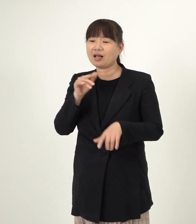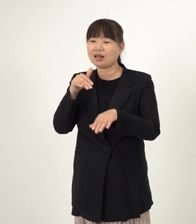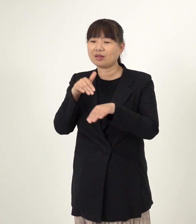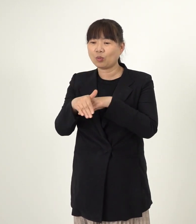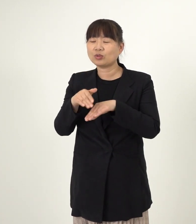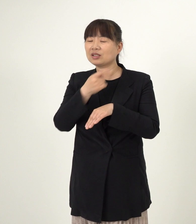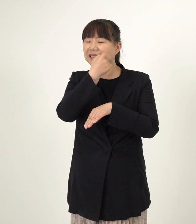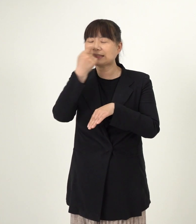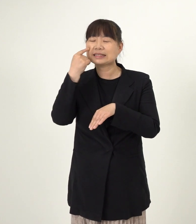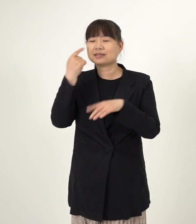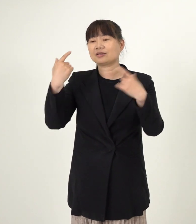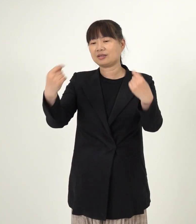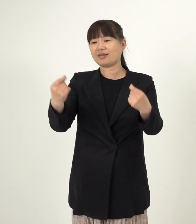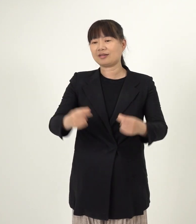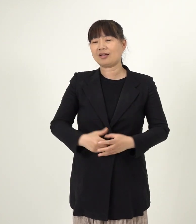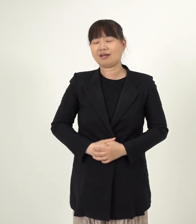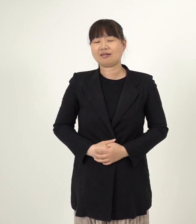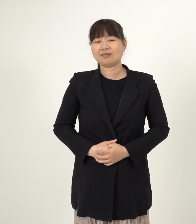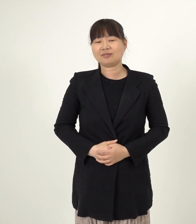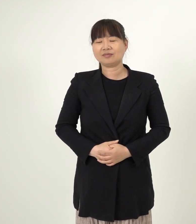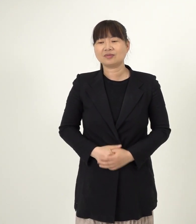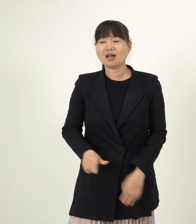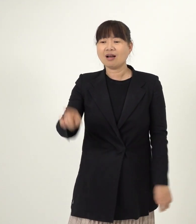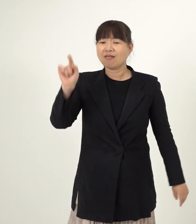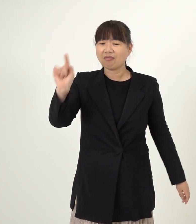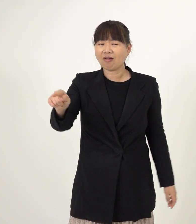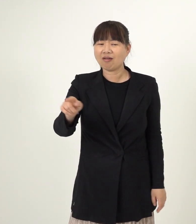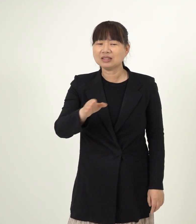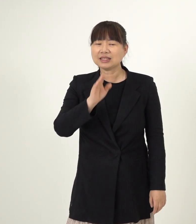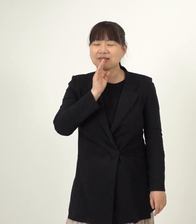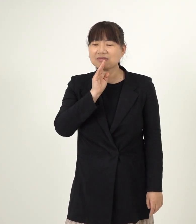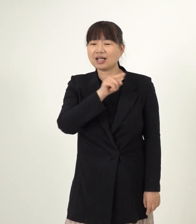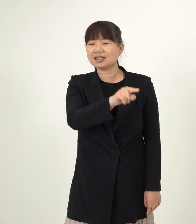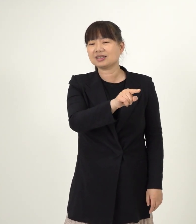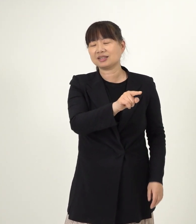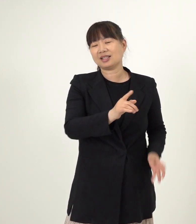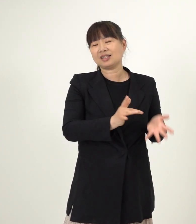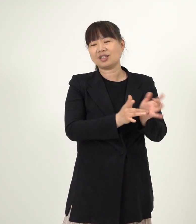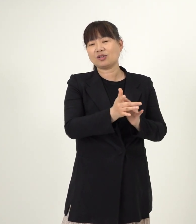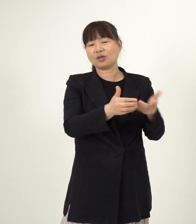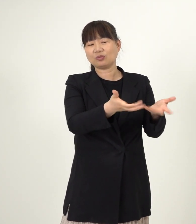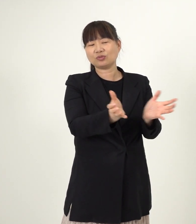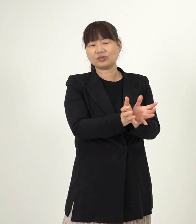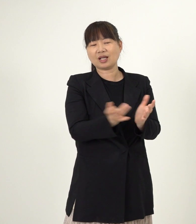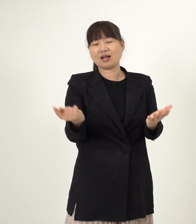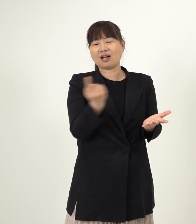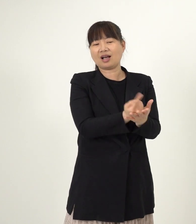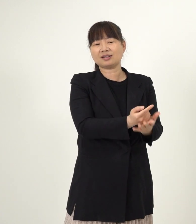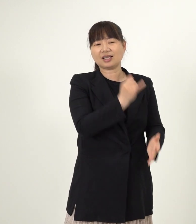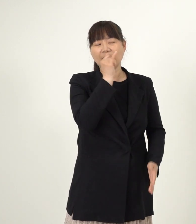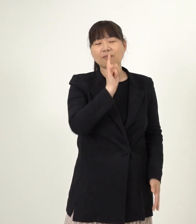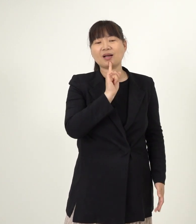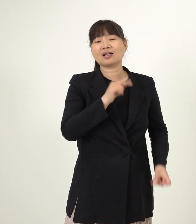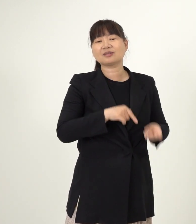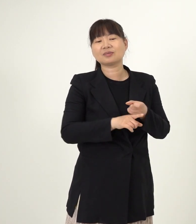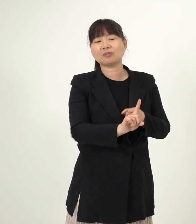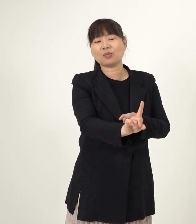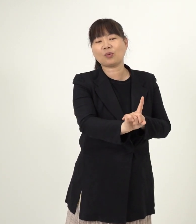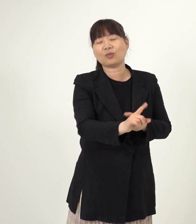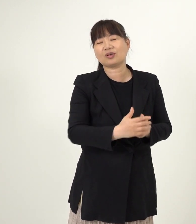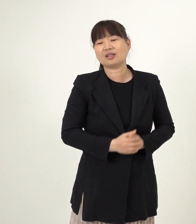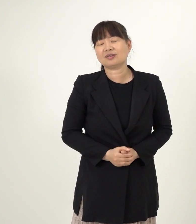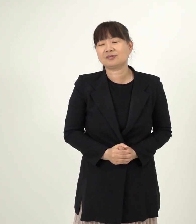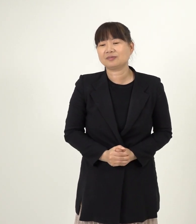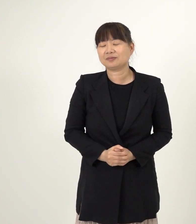표명한다 하거늘. 네, 너도 진실로 그 도당이라는 말은 사실